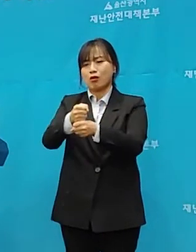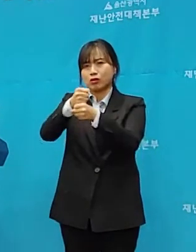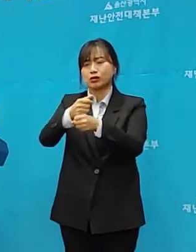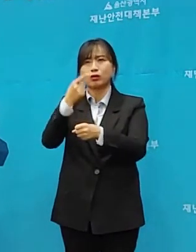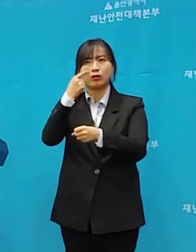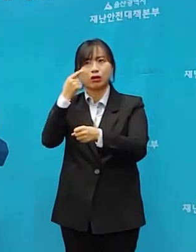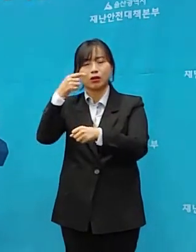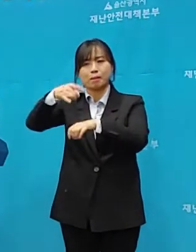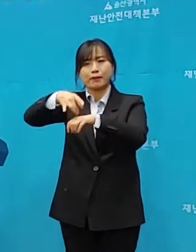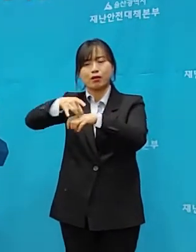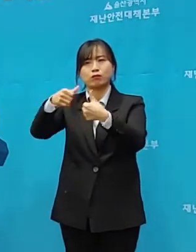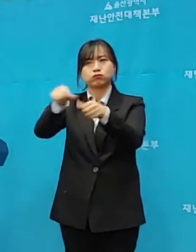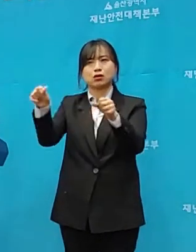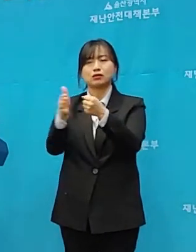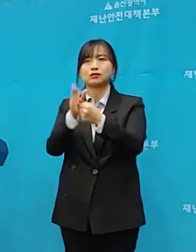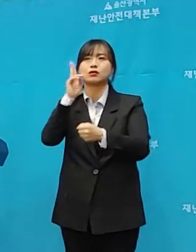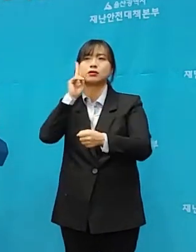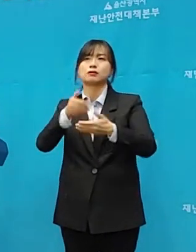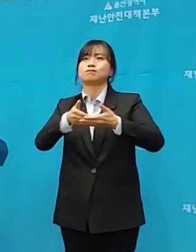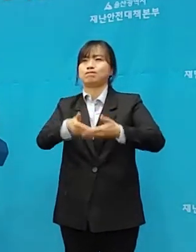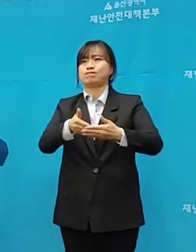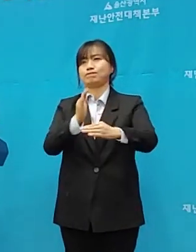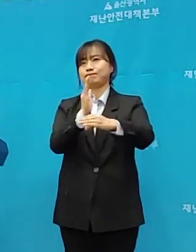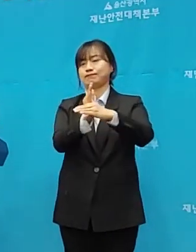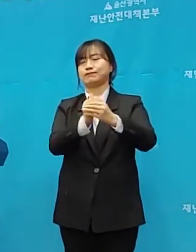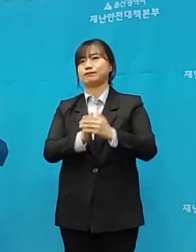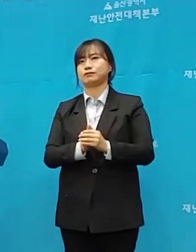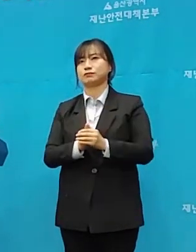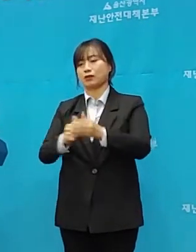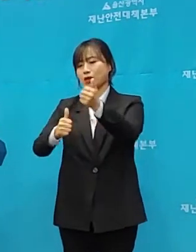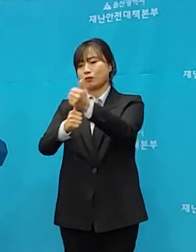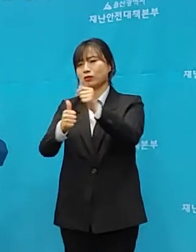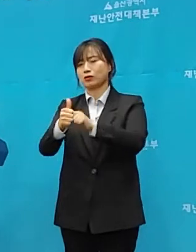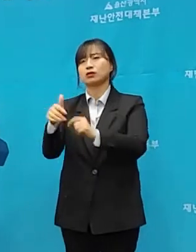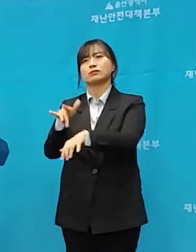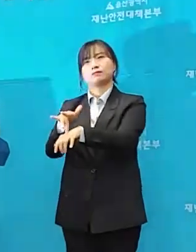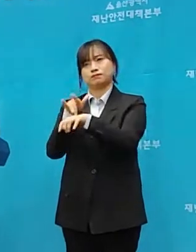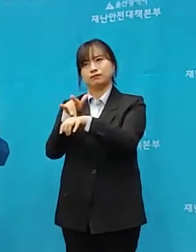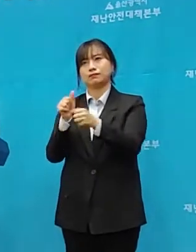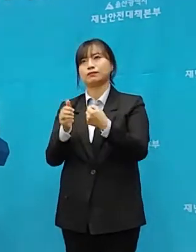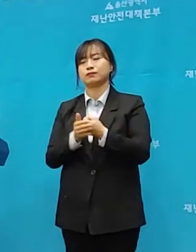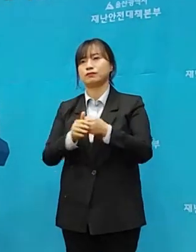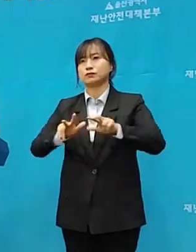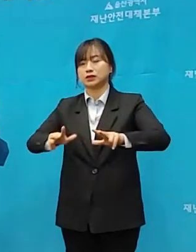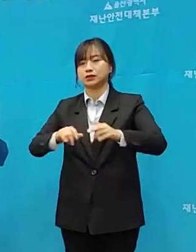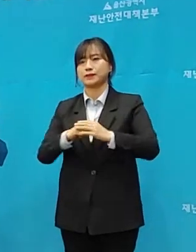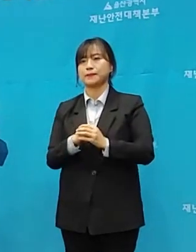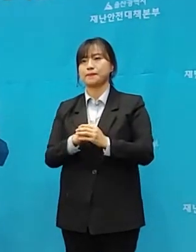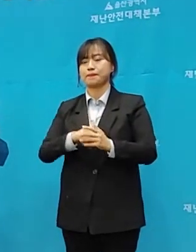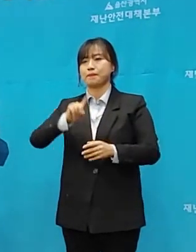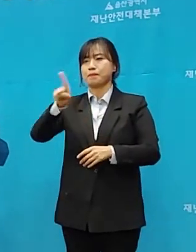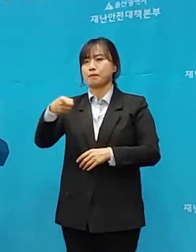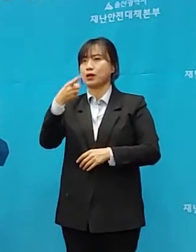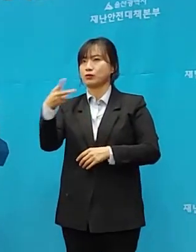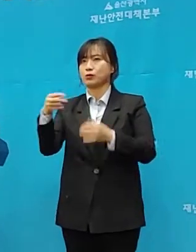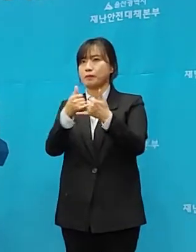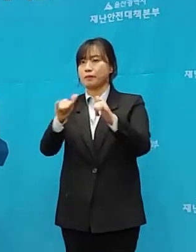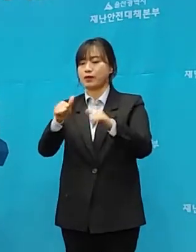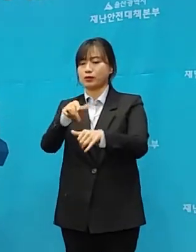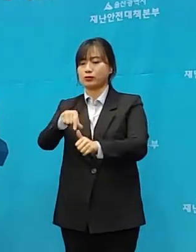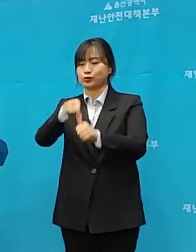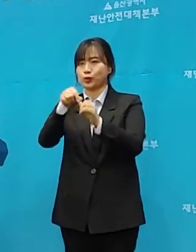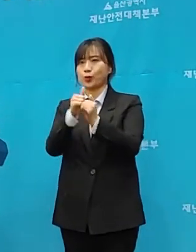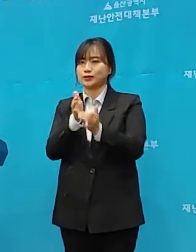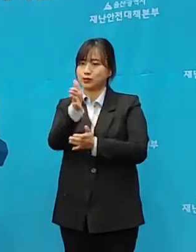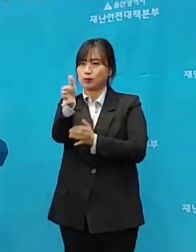안와 골절 등으로 중상인 상태입니다. 부기장은 실종 상태로 현재 102명의 구조